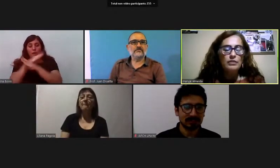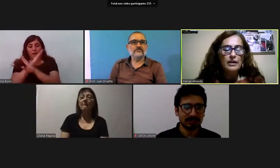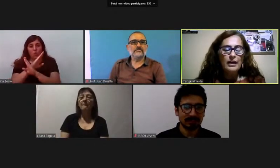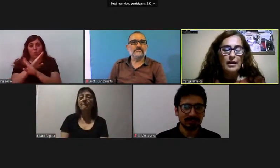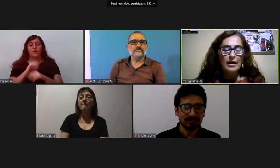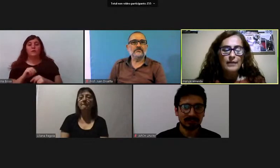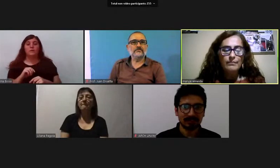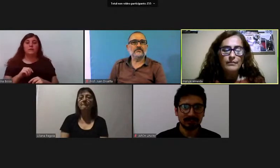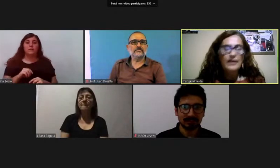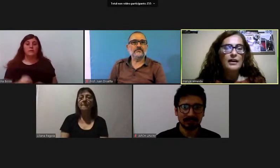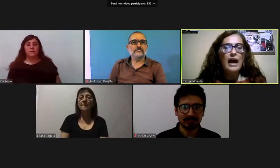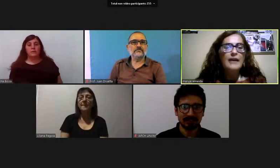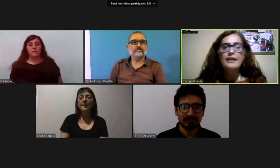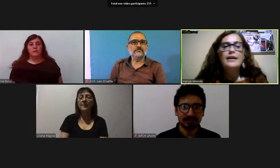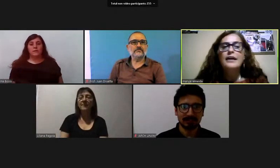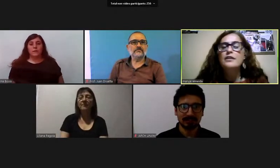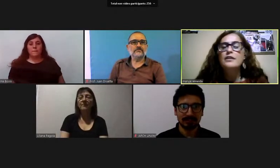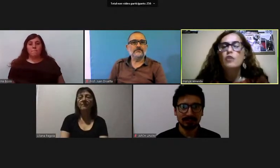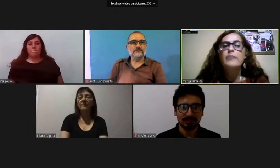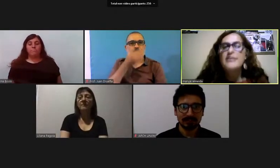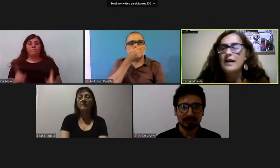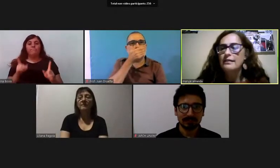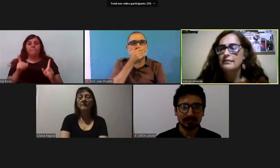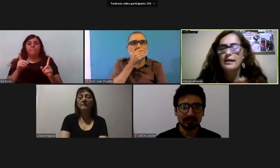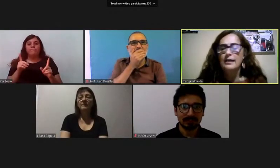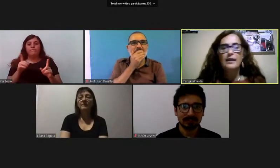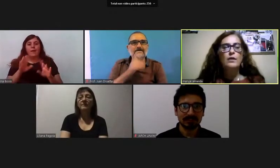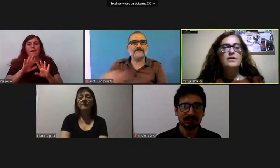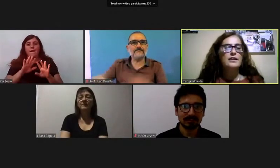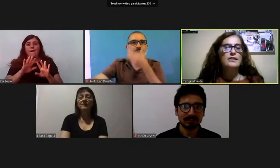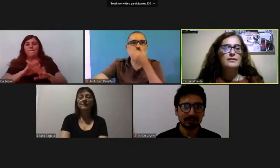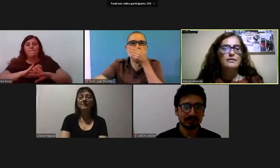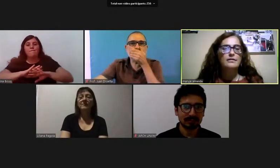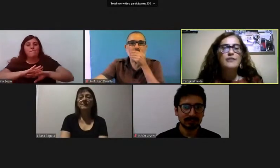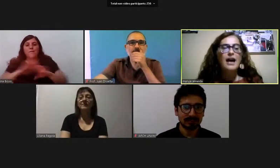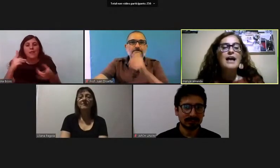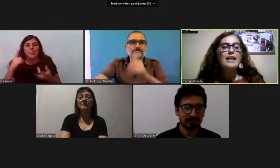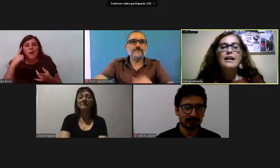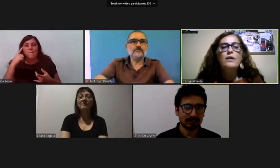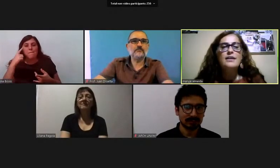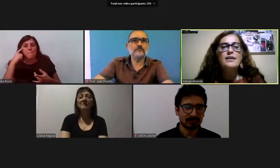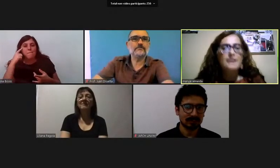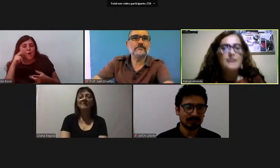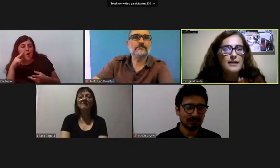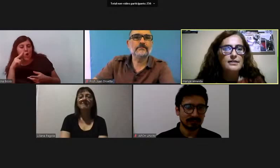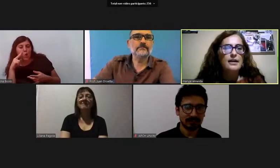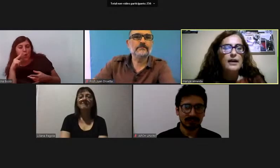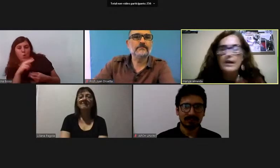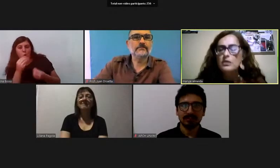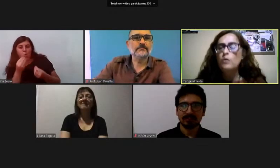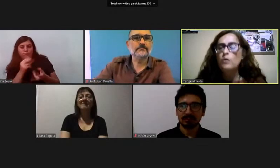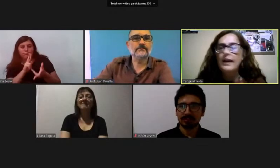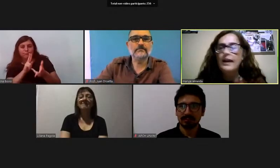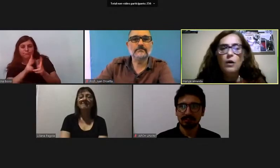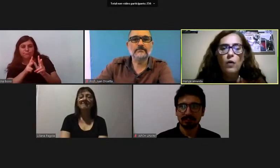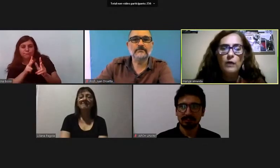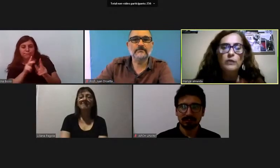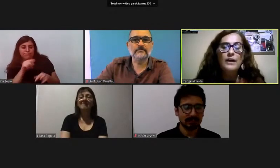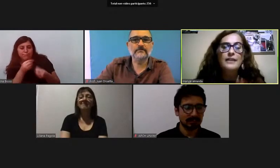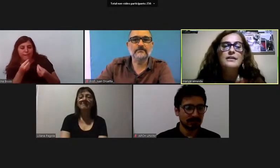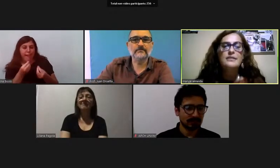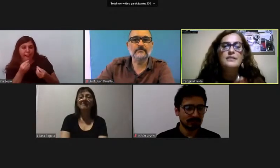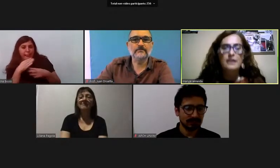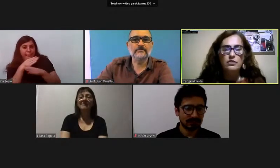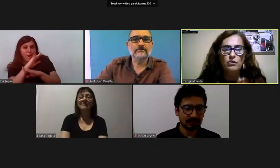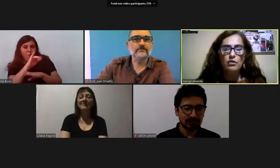digamos, hay que dejar de sospechar de la lengua de señas. O sea, la lengua de señas es una lengua y cuando